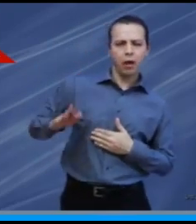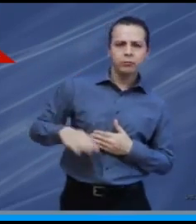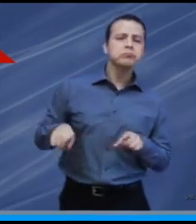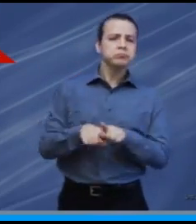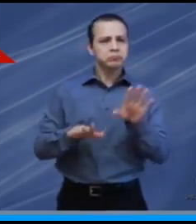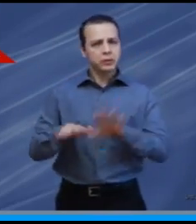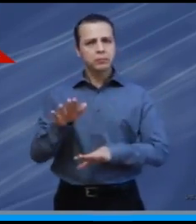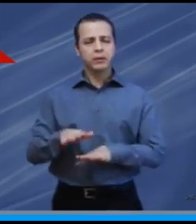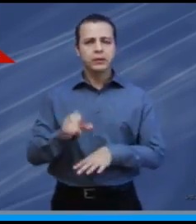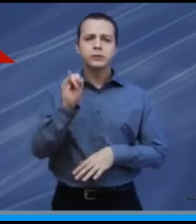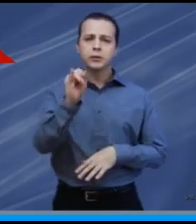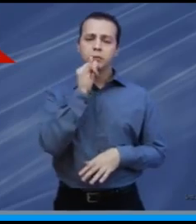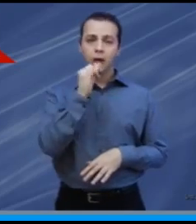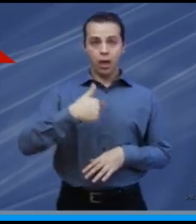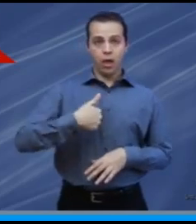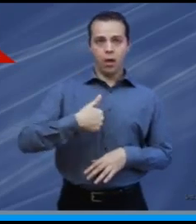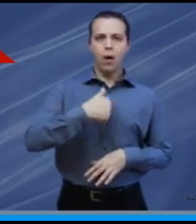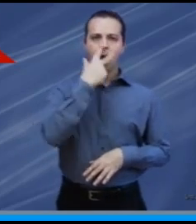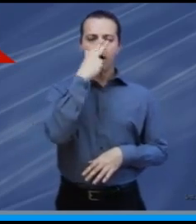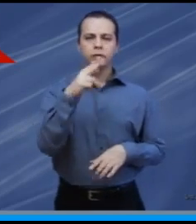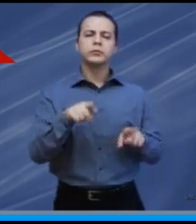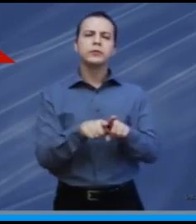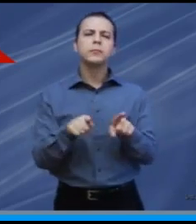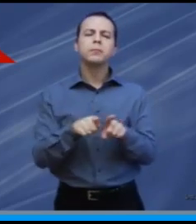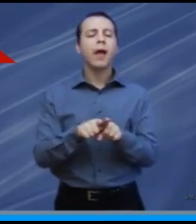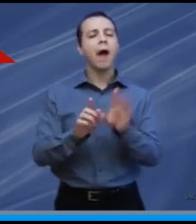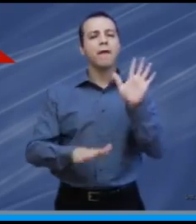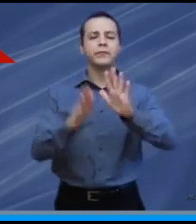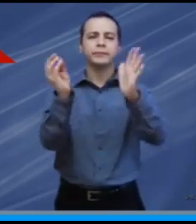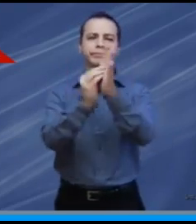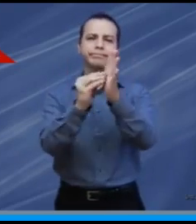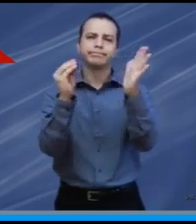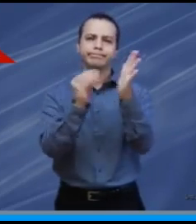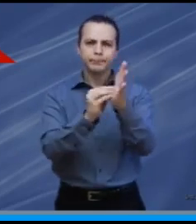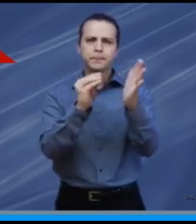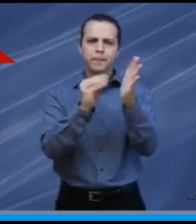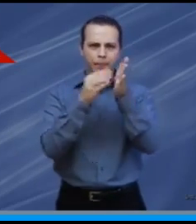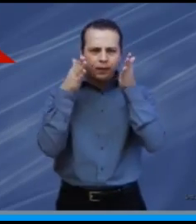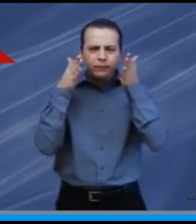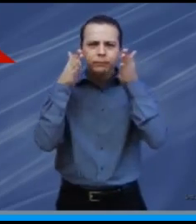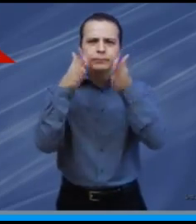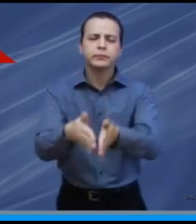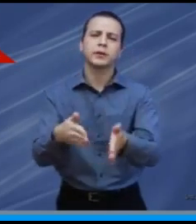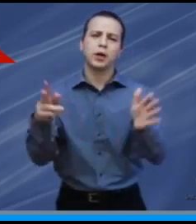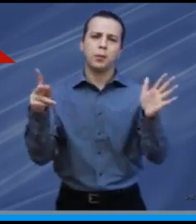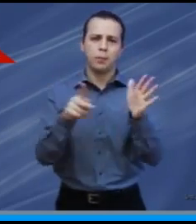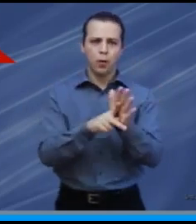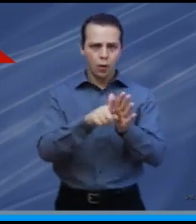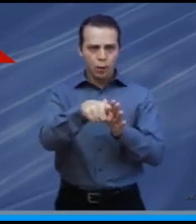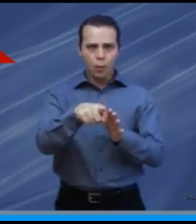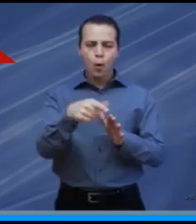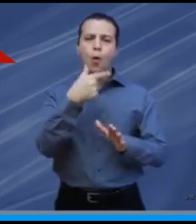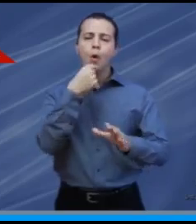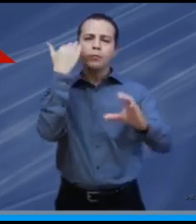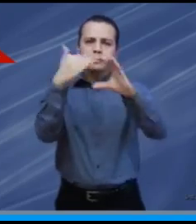Milton, eu acho que uma coisa que está faltando, nesse caso específico desse ouvinte que